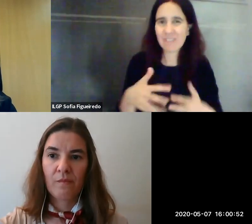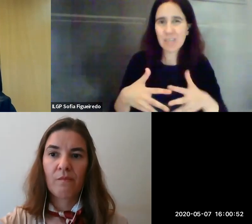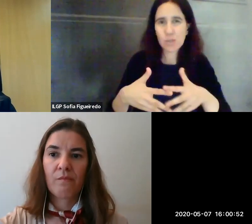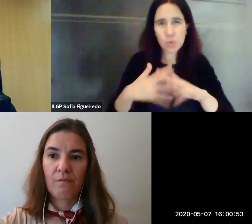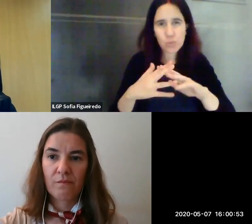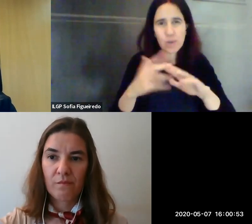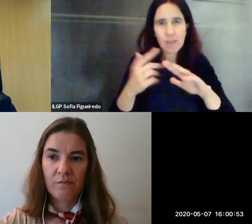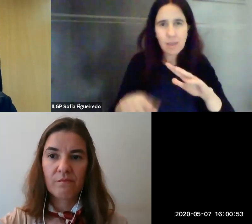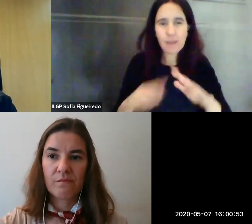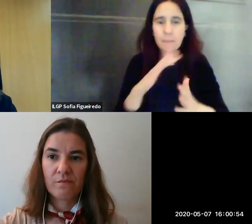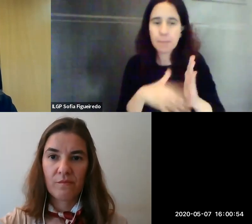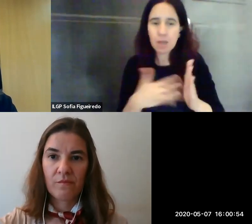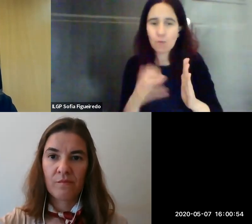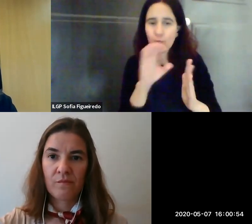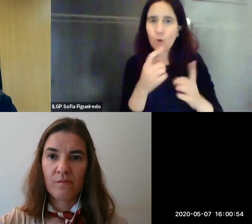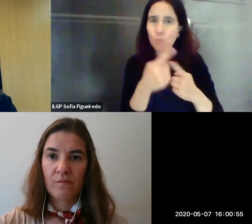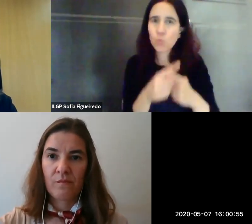está planeado de outra forma.